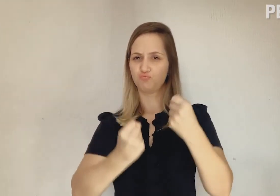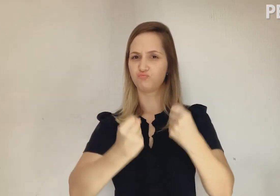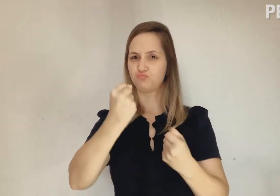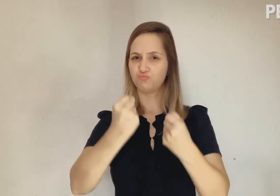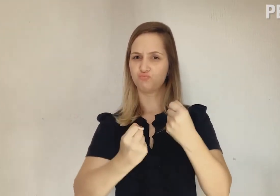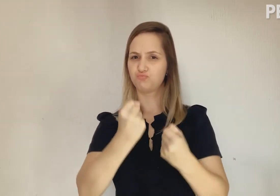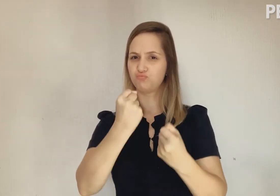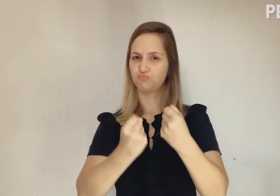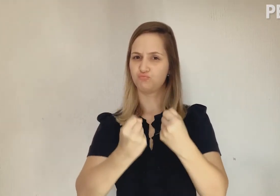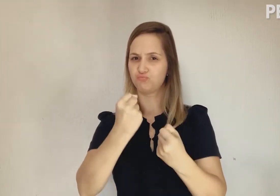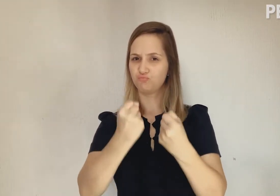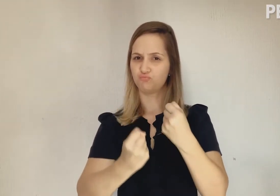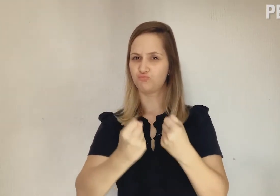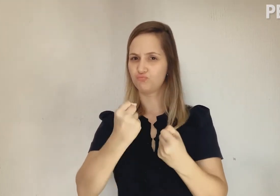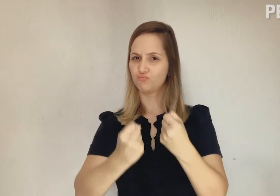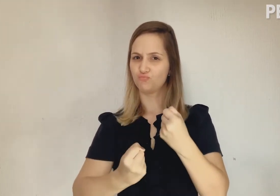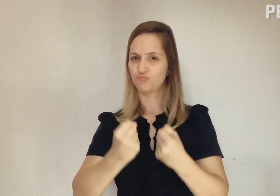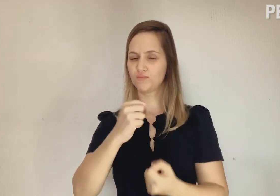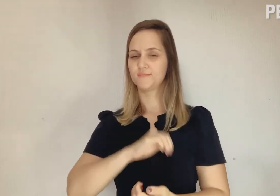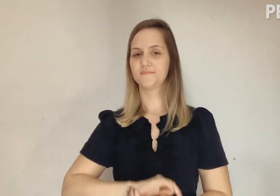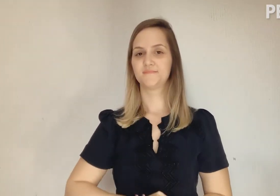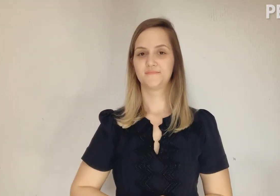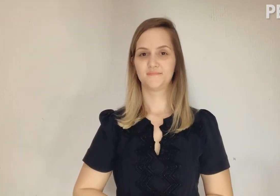CARRO. Carro. Este é o sinal de carro.